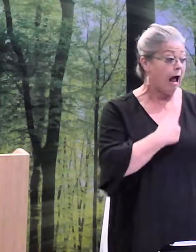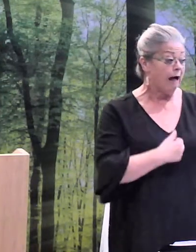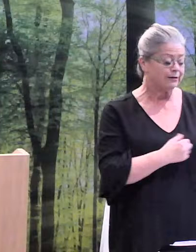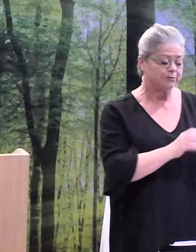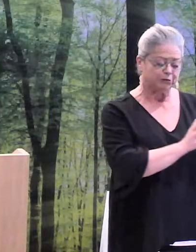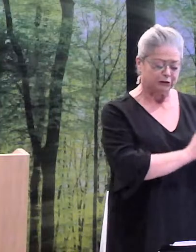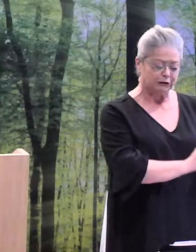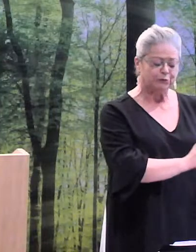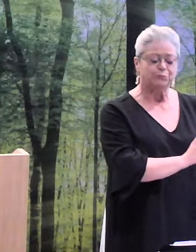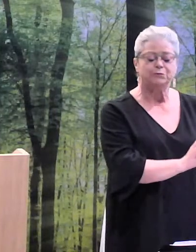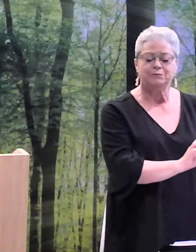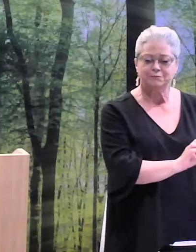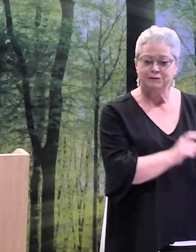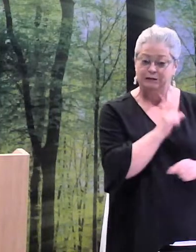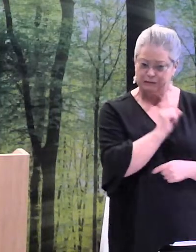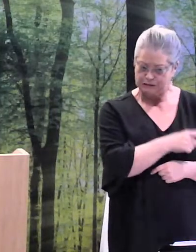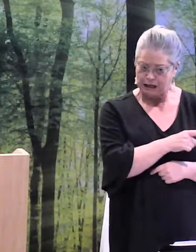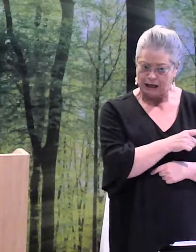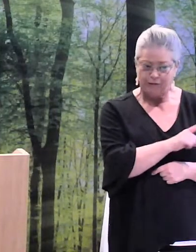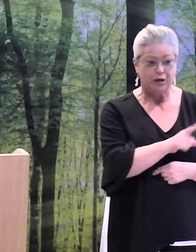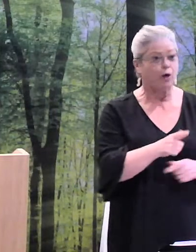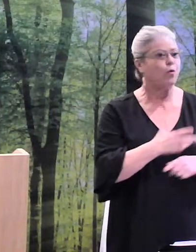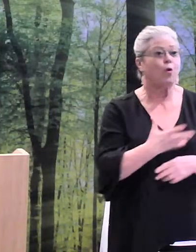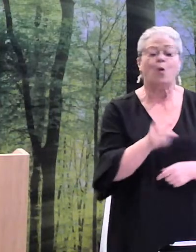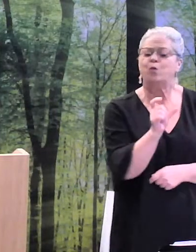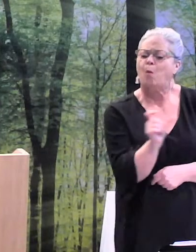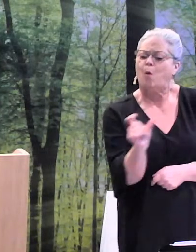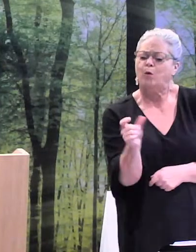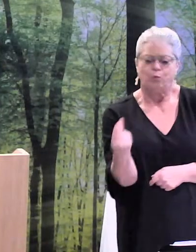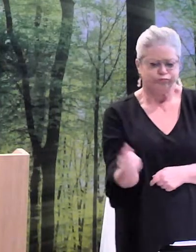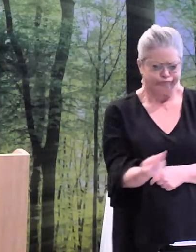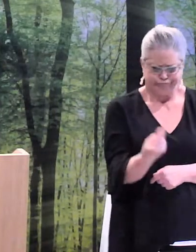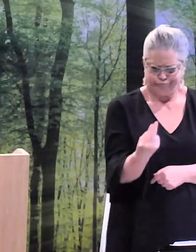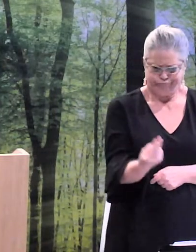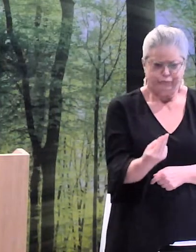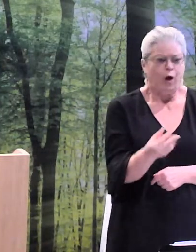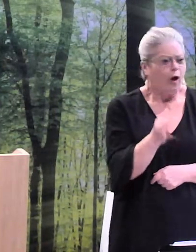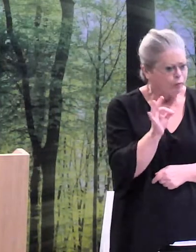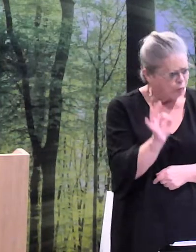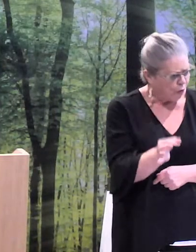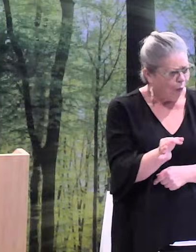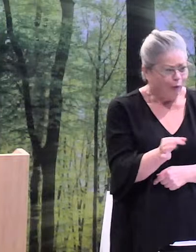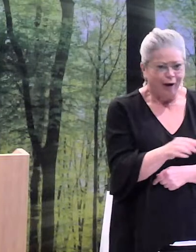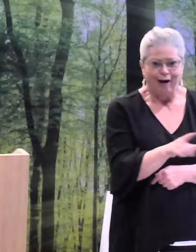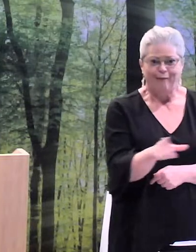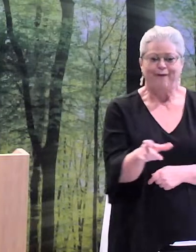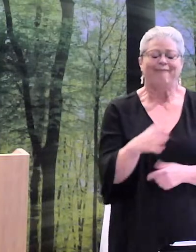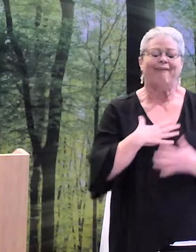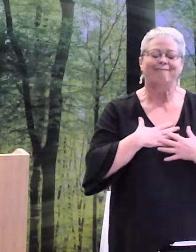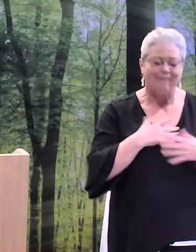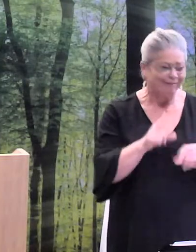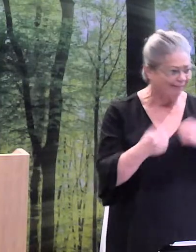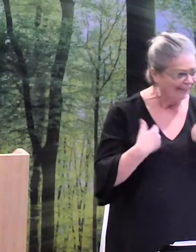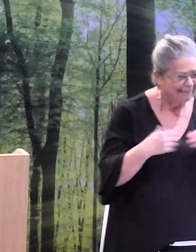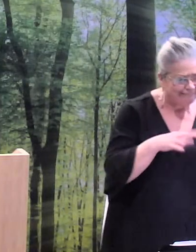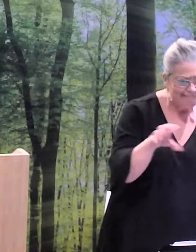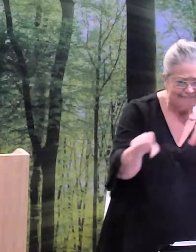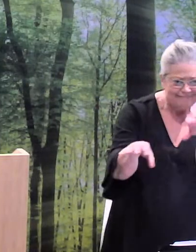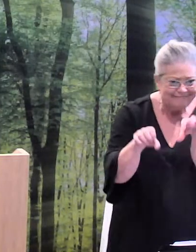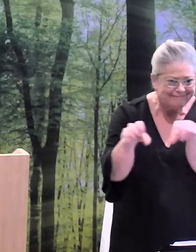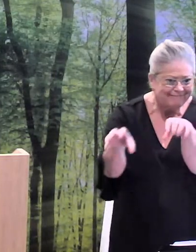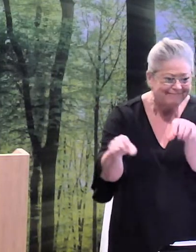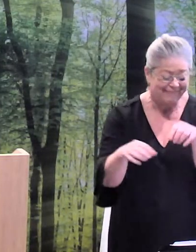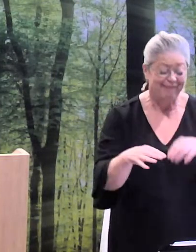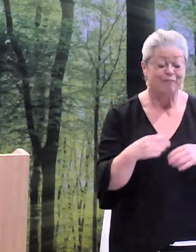Hendrik. Jij had geen grote woorden nodig en toch heb je ontwapend en veroverd.